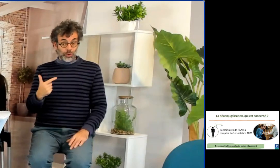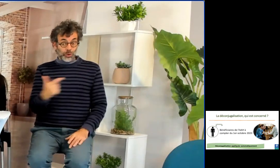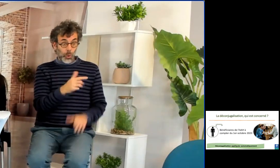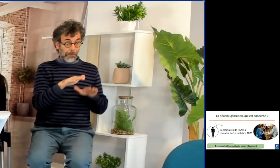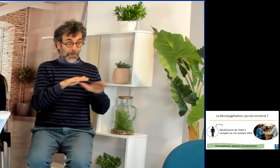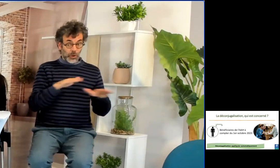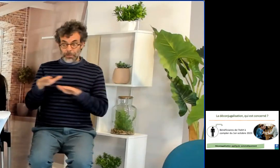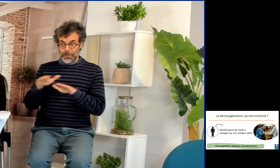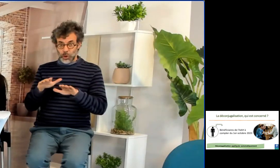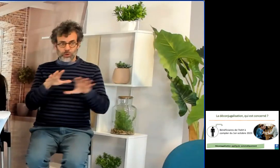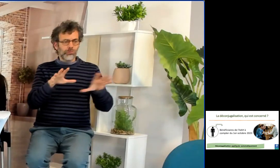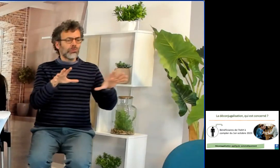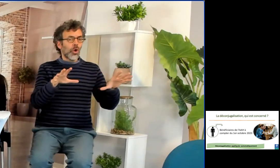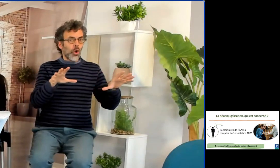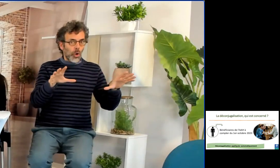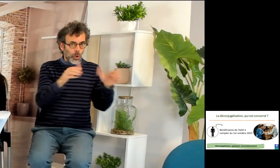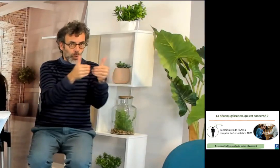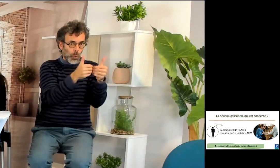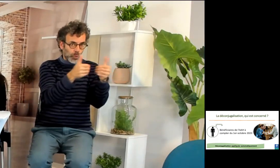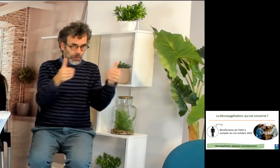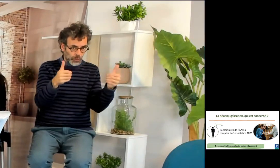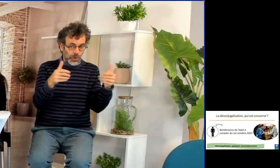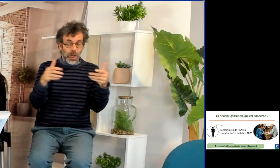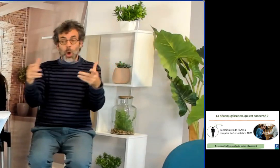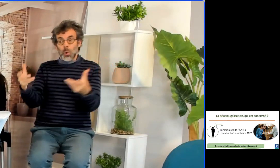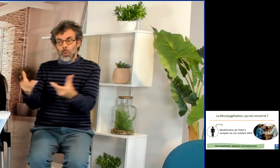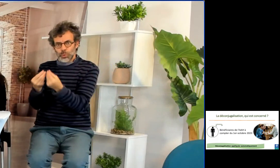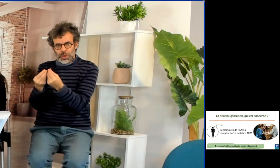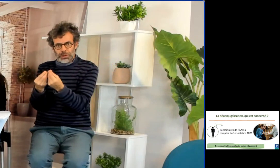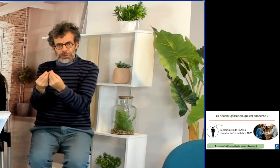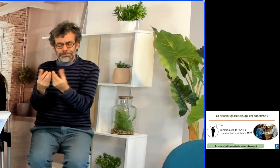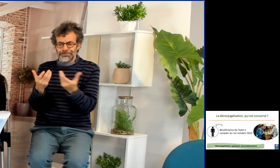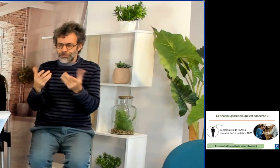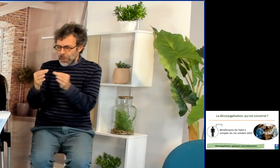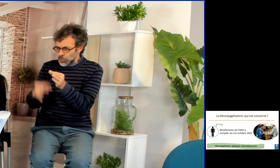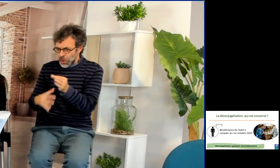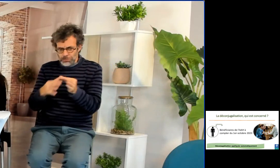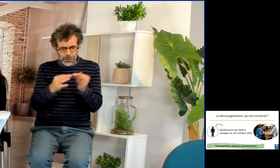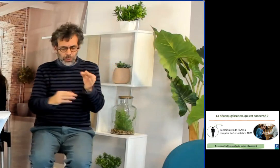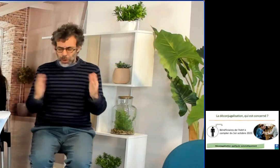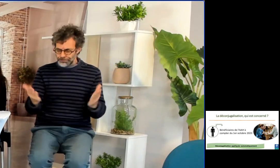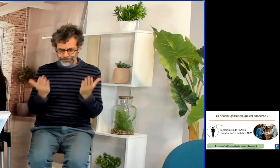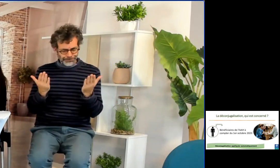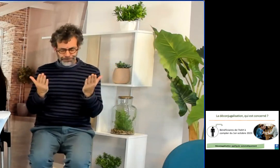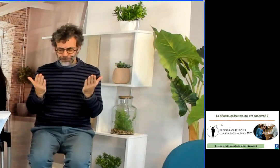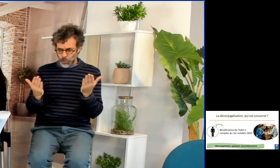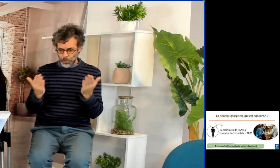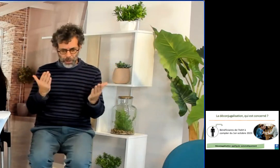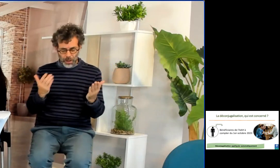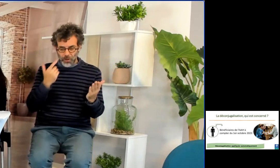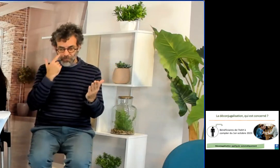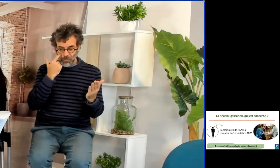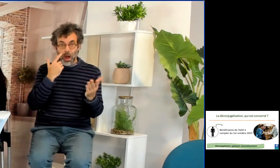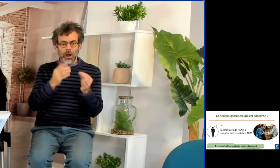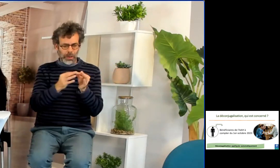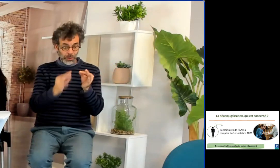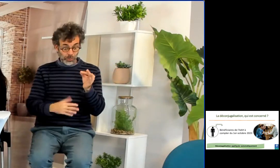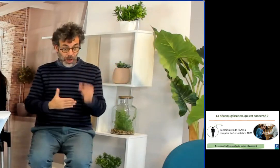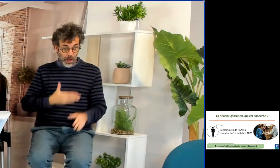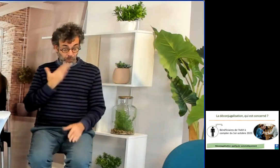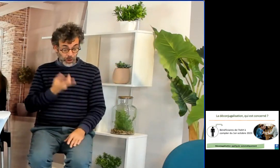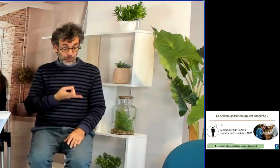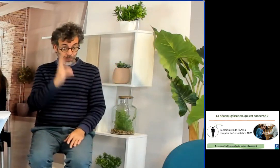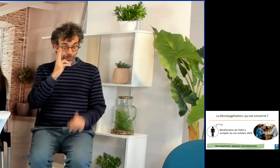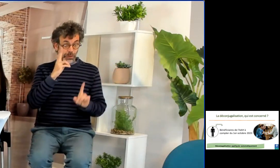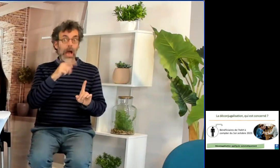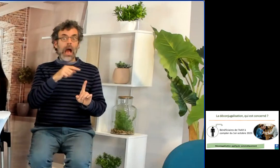conjugalisé et déconjugalisé. Le calcul le plus favorable financièrement vous a donc été automatiquement